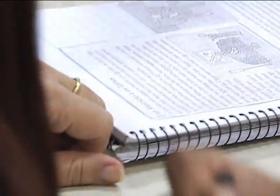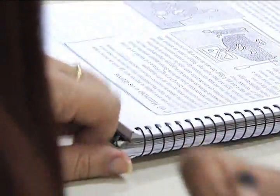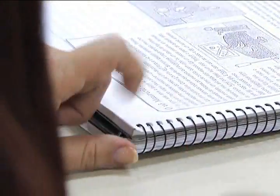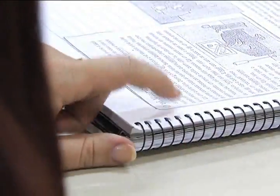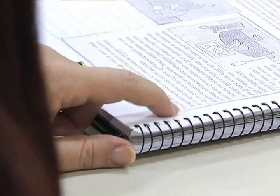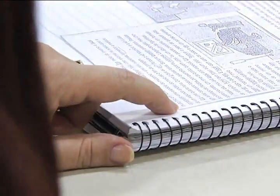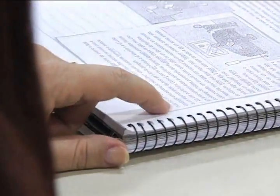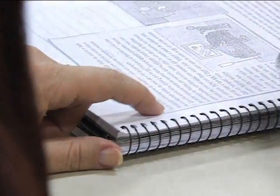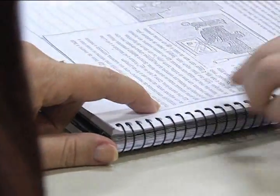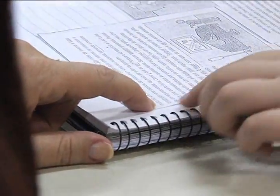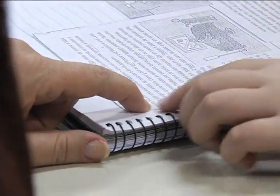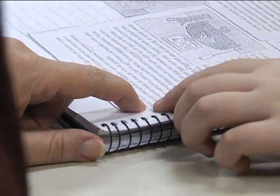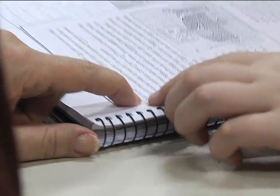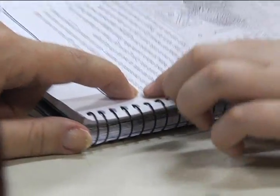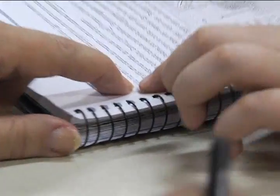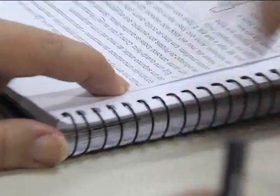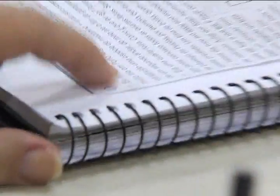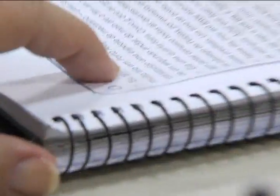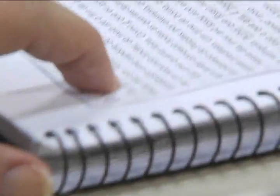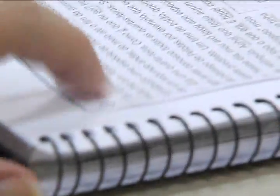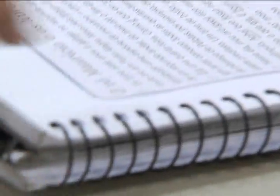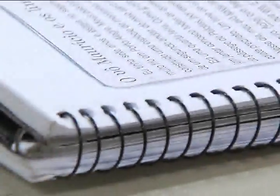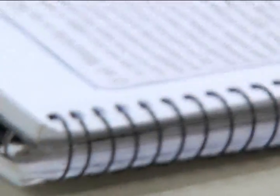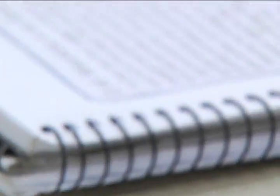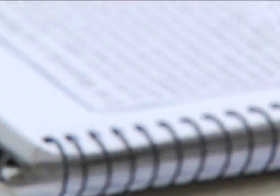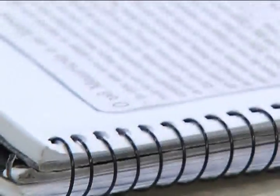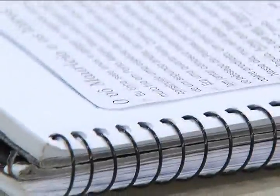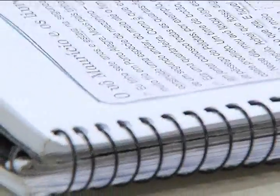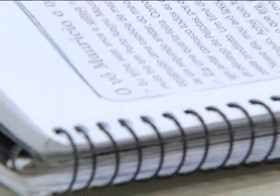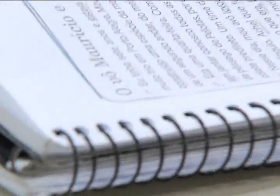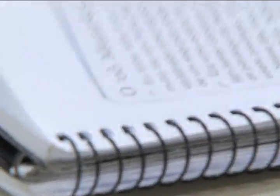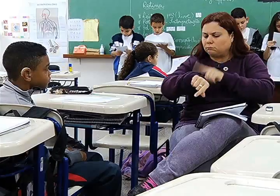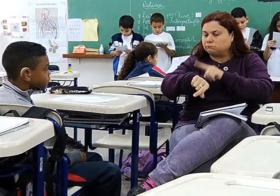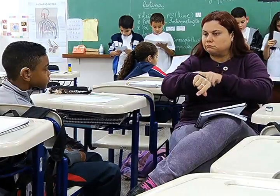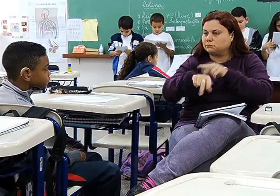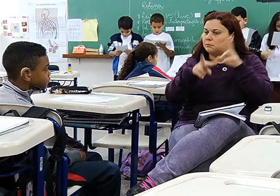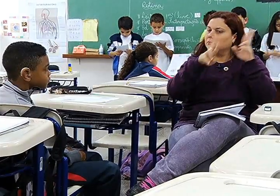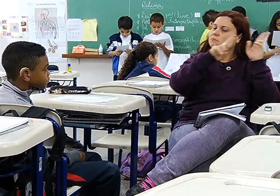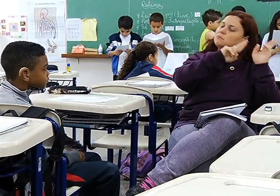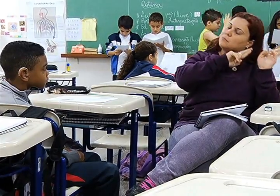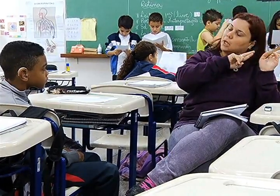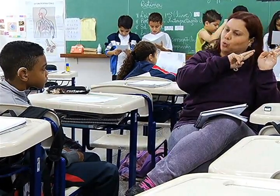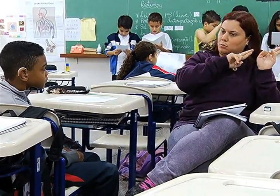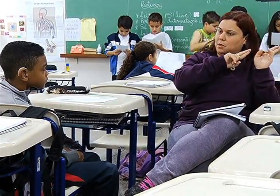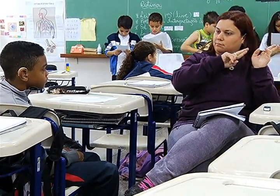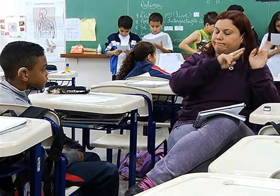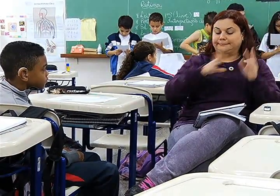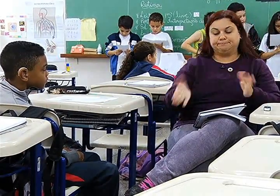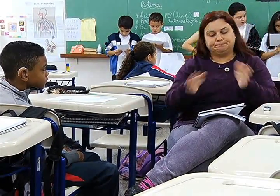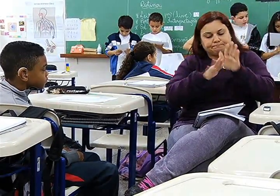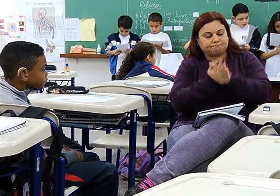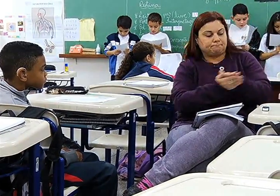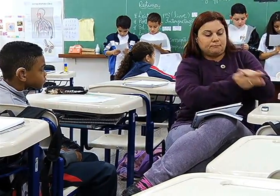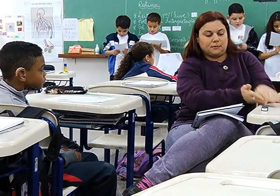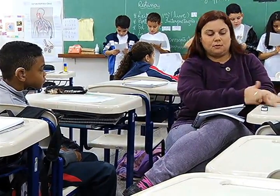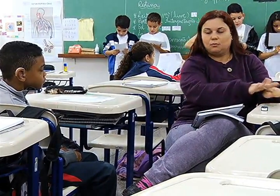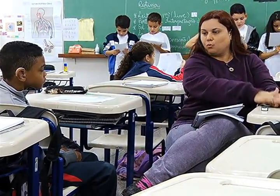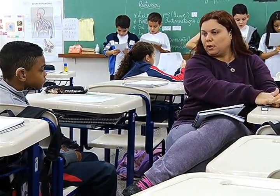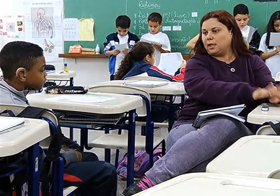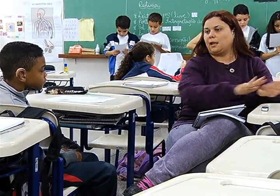O que tá falando aqui? Muito frio. A professora Lígia chama a atenção para um fator determinante na evolução da